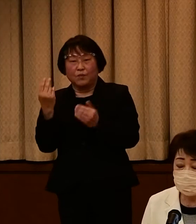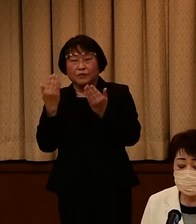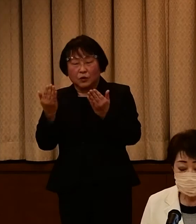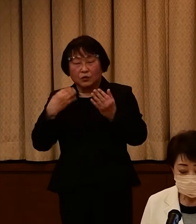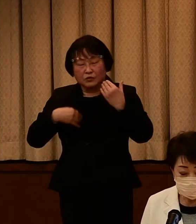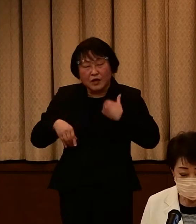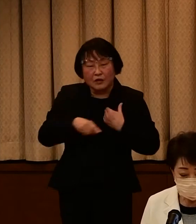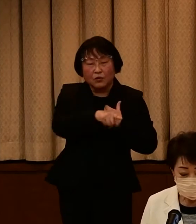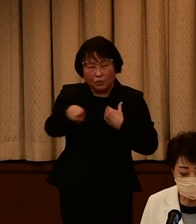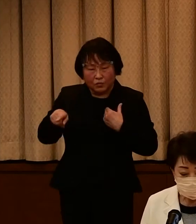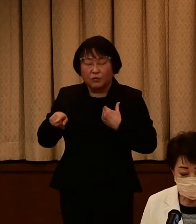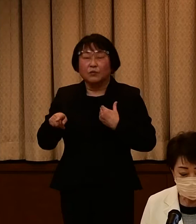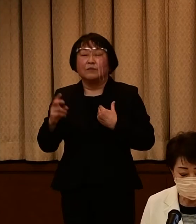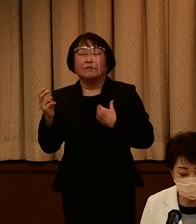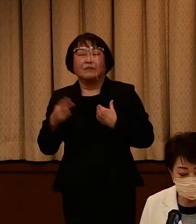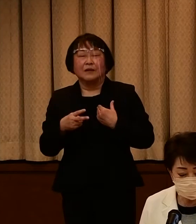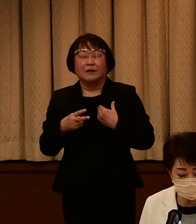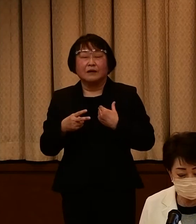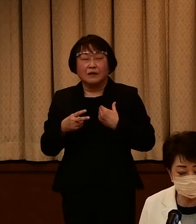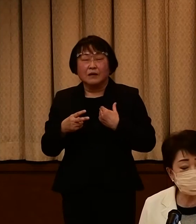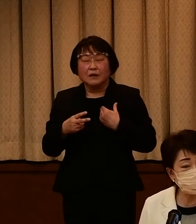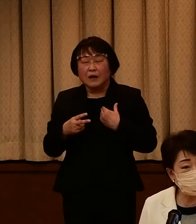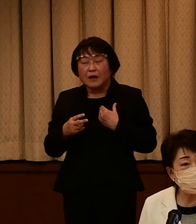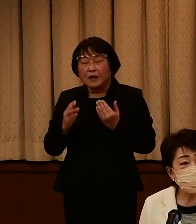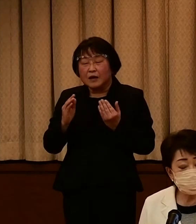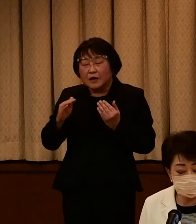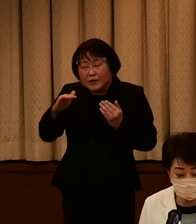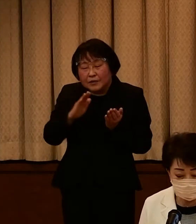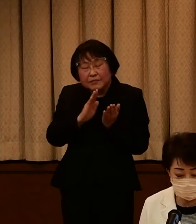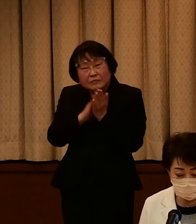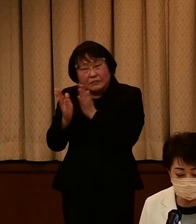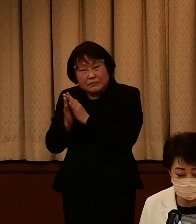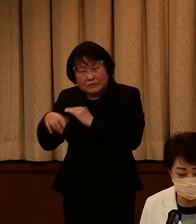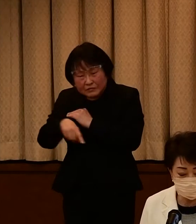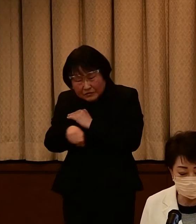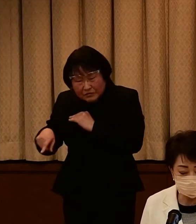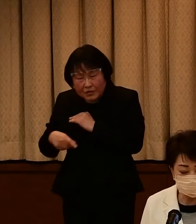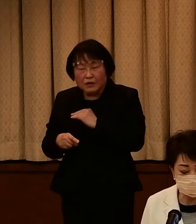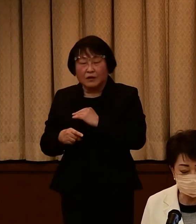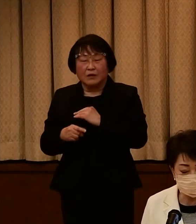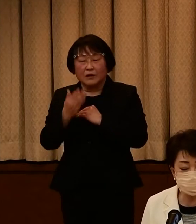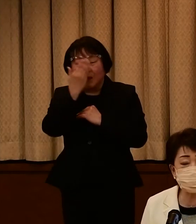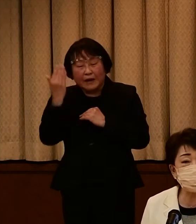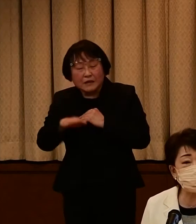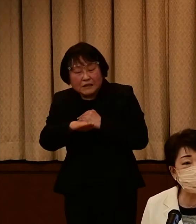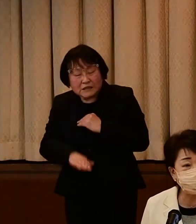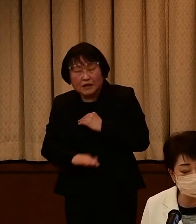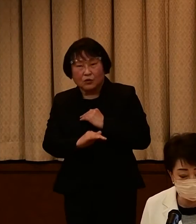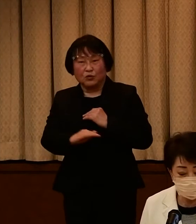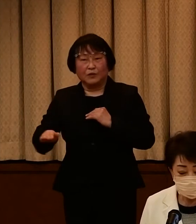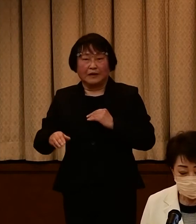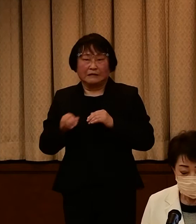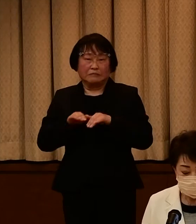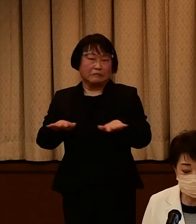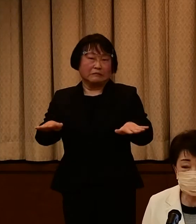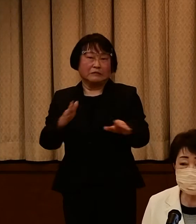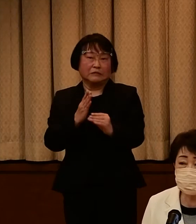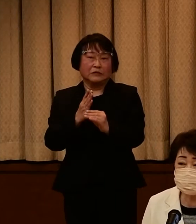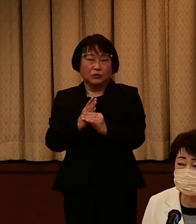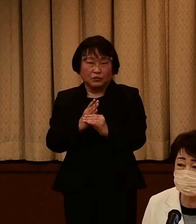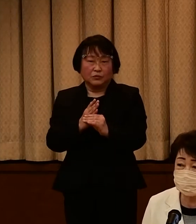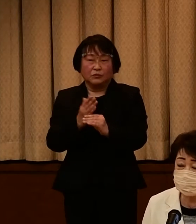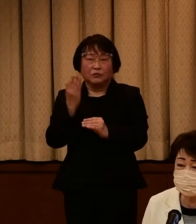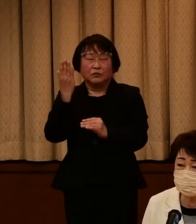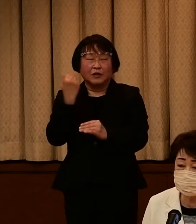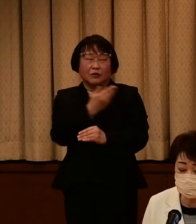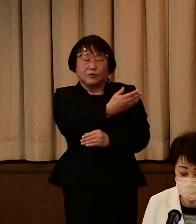徒、さらに未就学児といった若い年代の方々の間に感染が広がって、先ほども